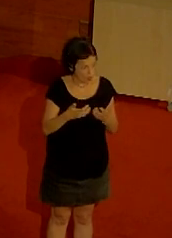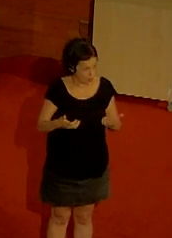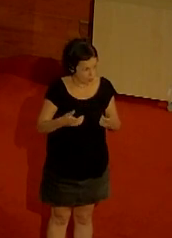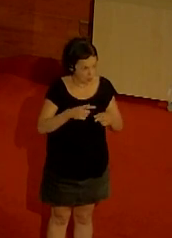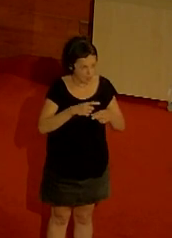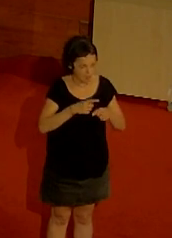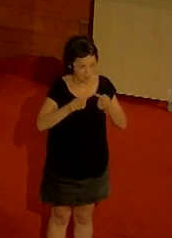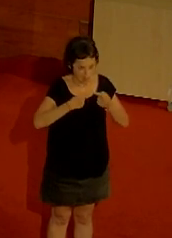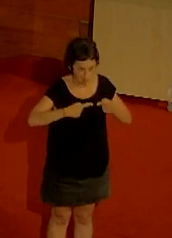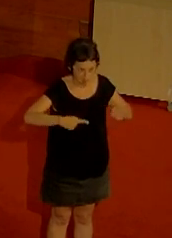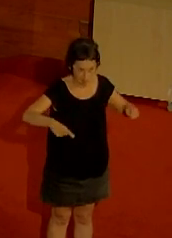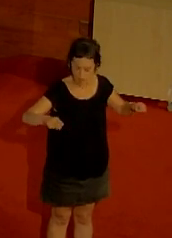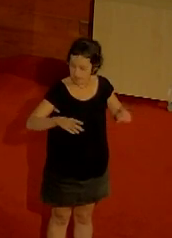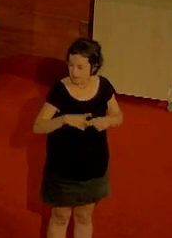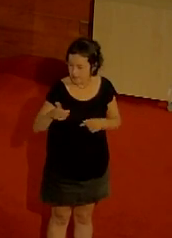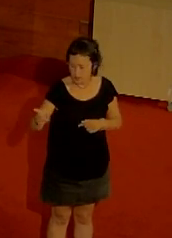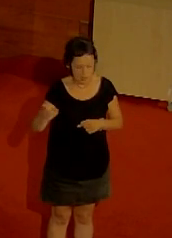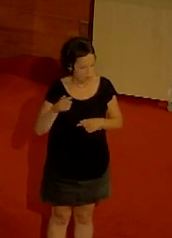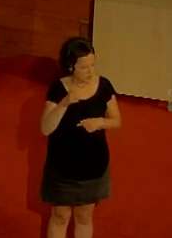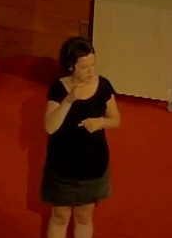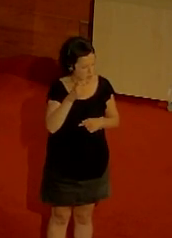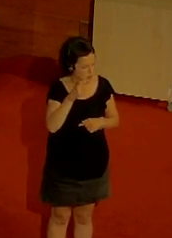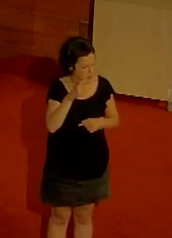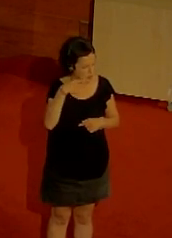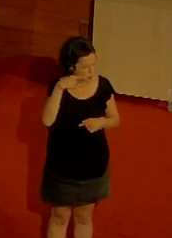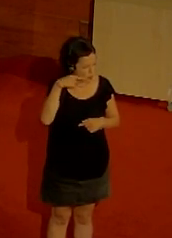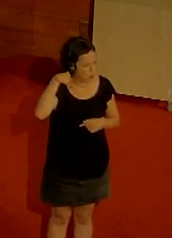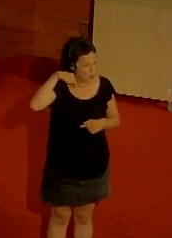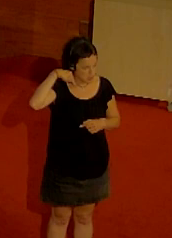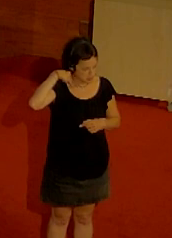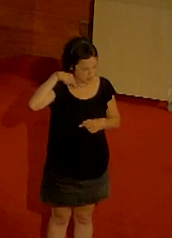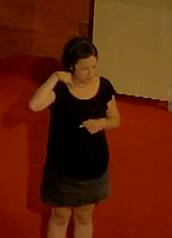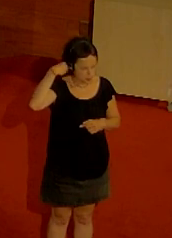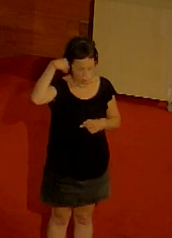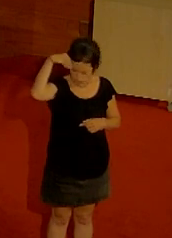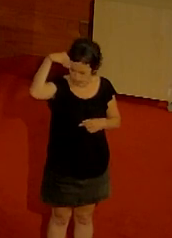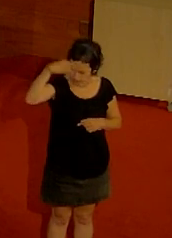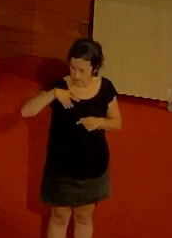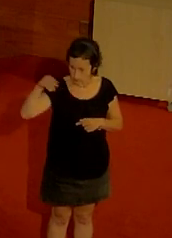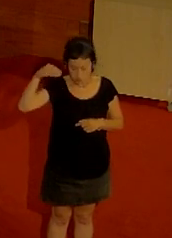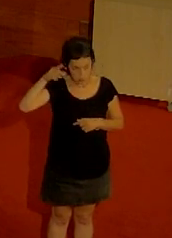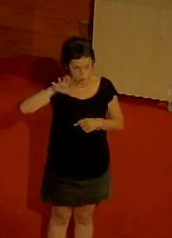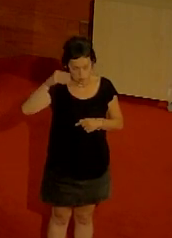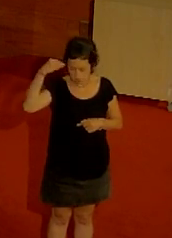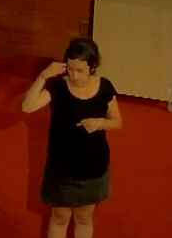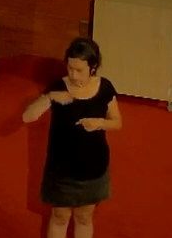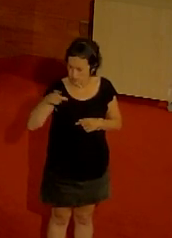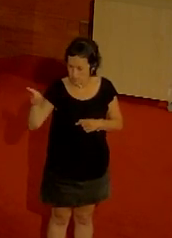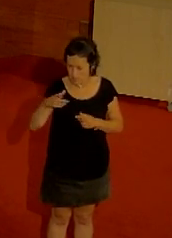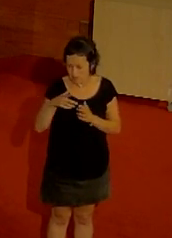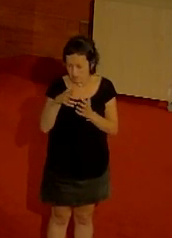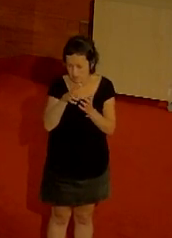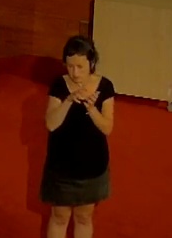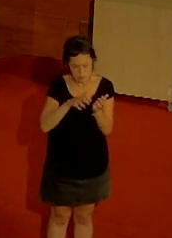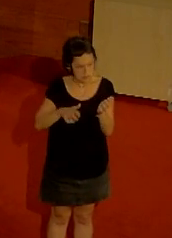en Zarzis, en Túnez, en la frontera con Libia. Aquí hicimos una crónica sobre el cementerio